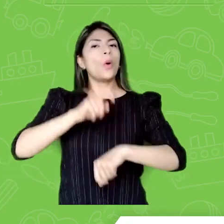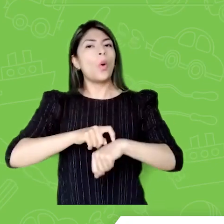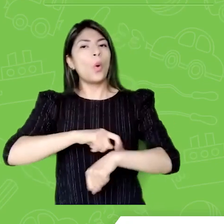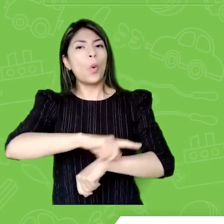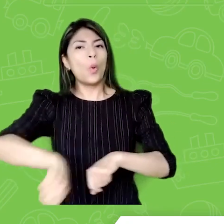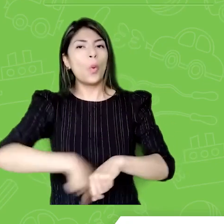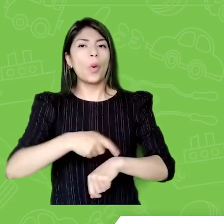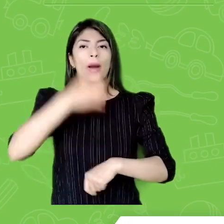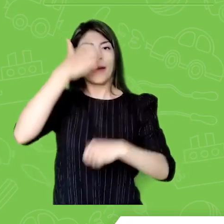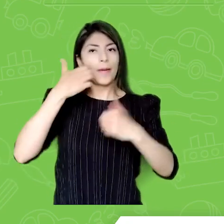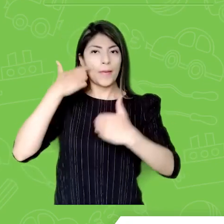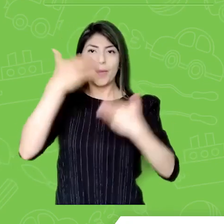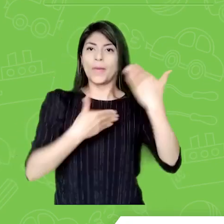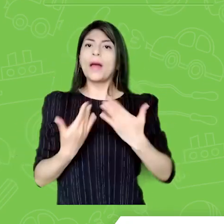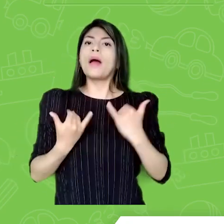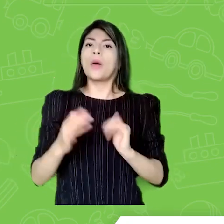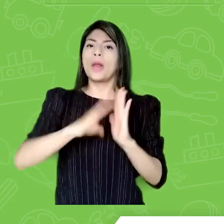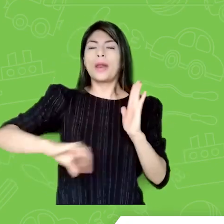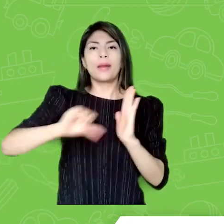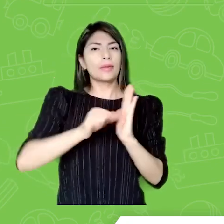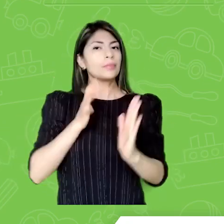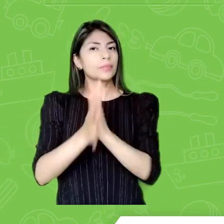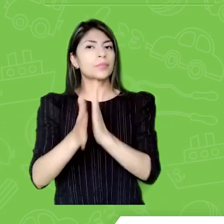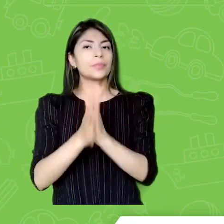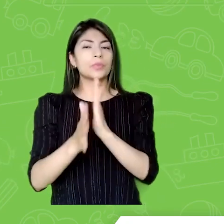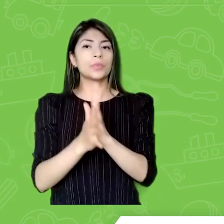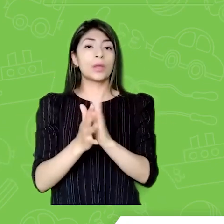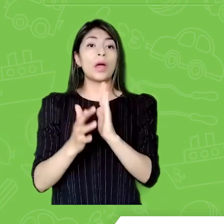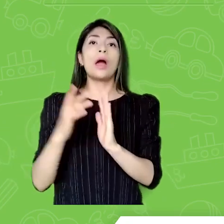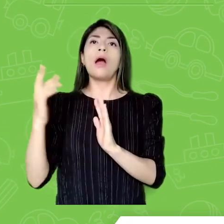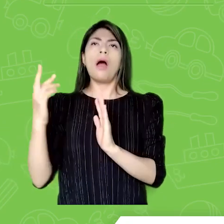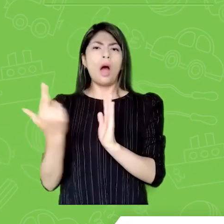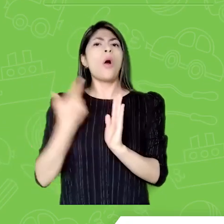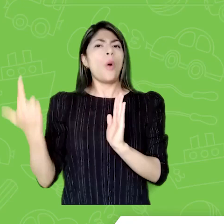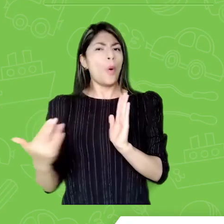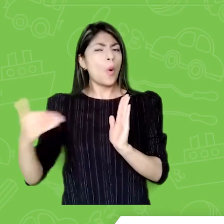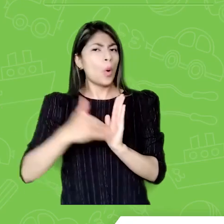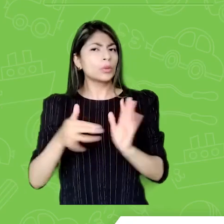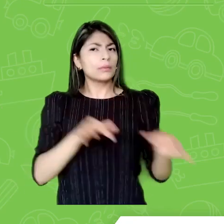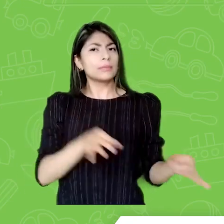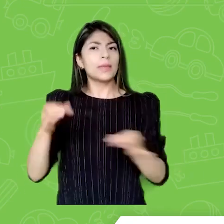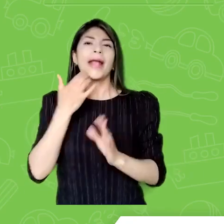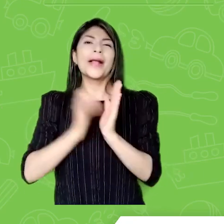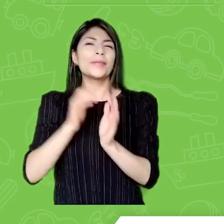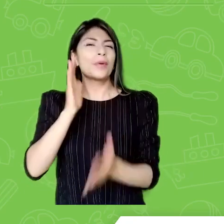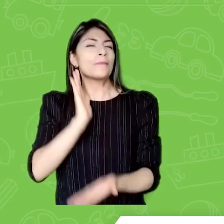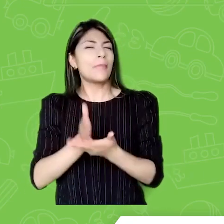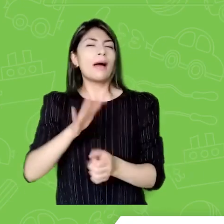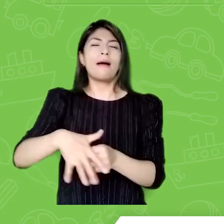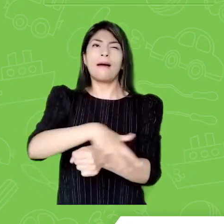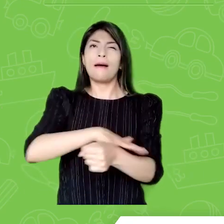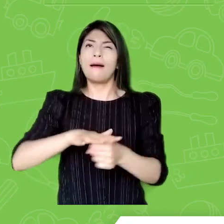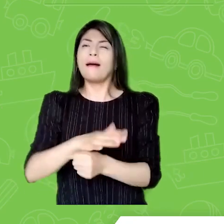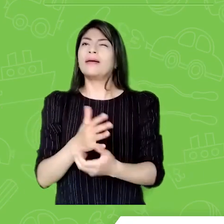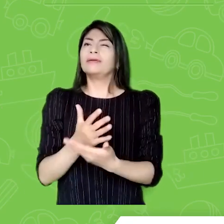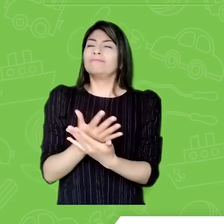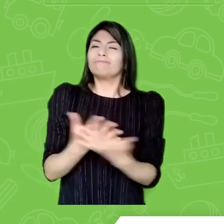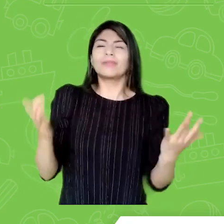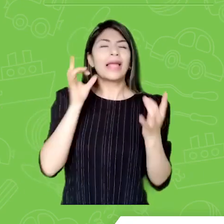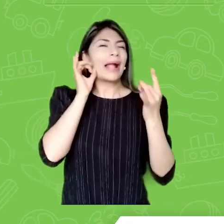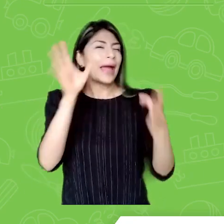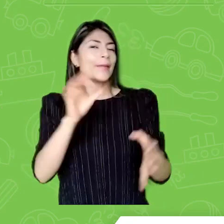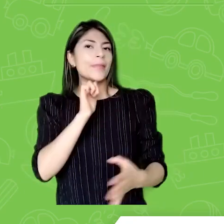horas de presentación de las pruebas escritas de que trata este artículo, no se reprogramarán por causa de situaciones